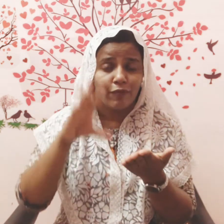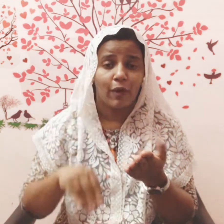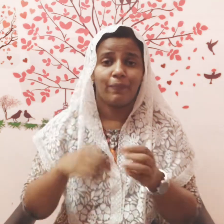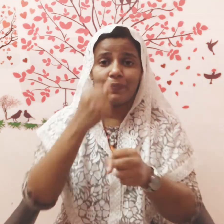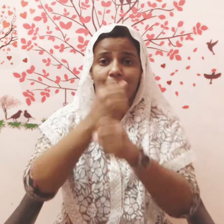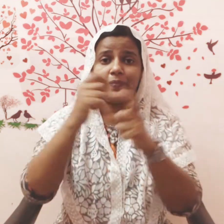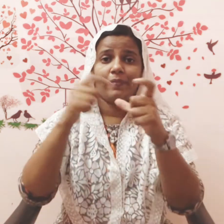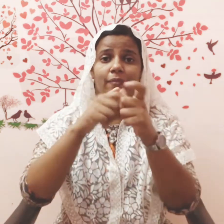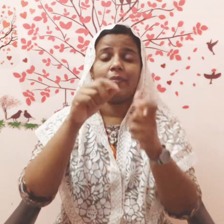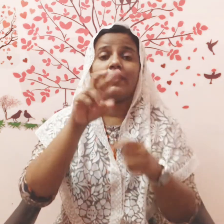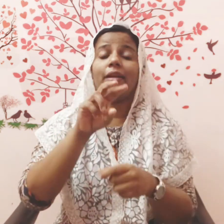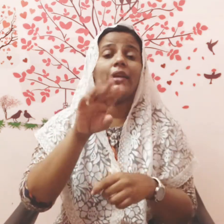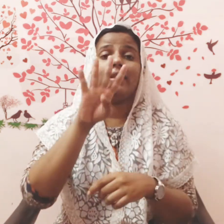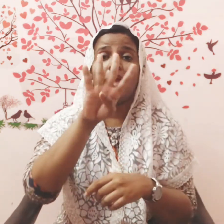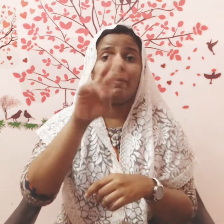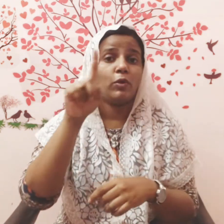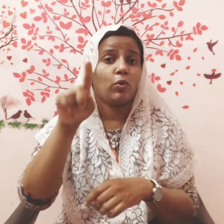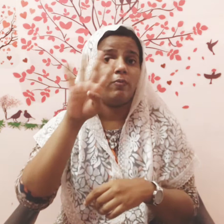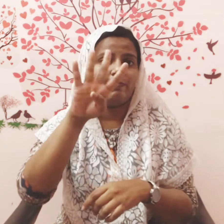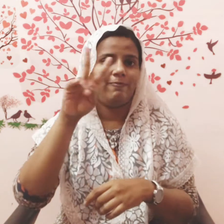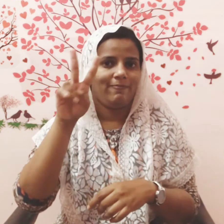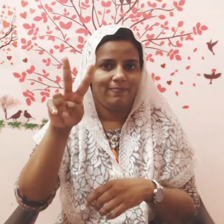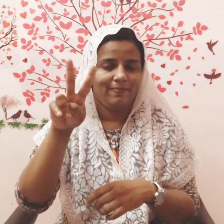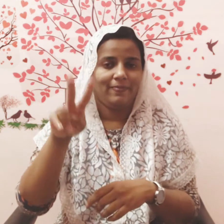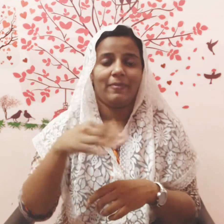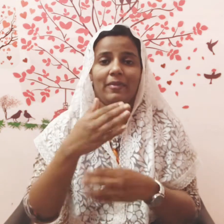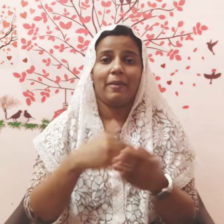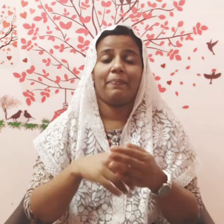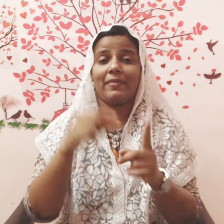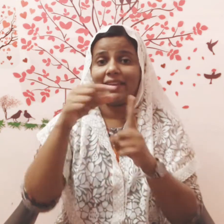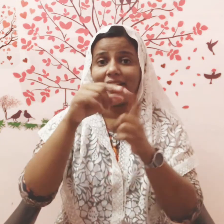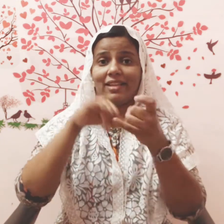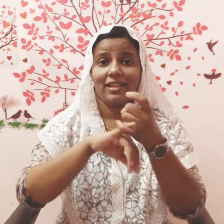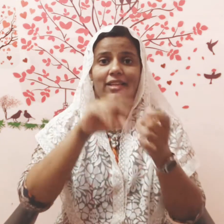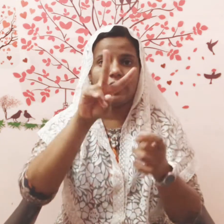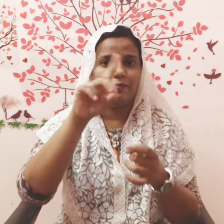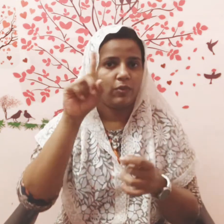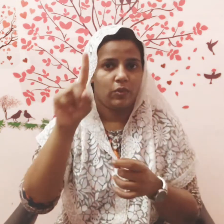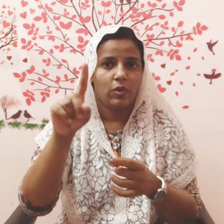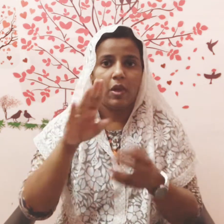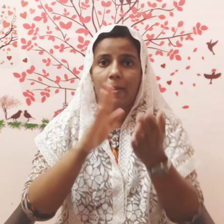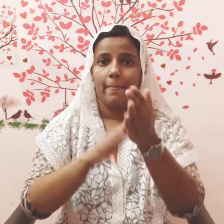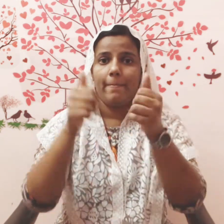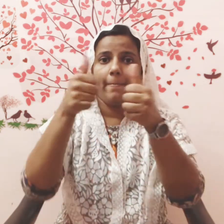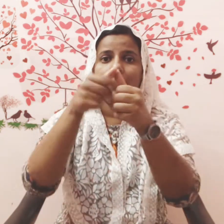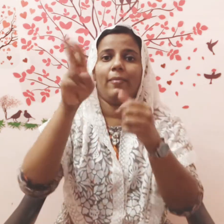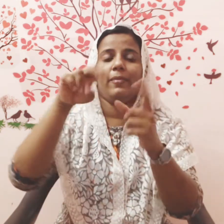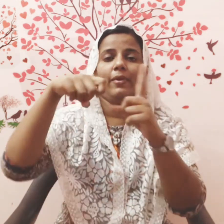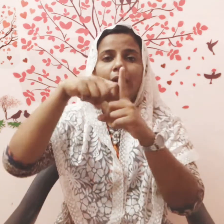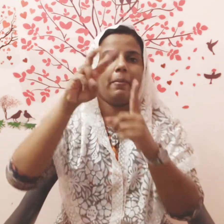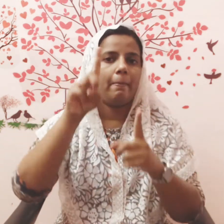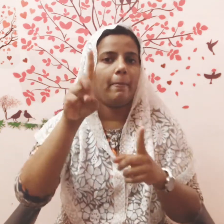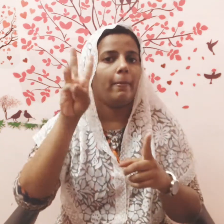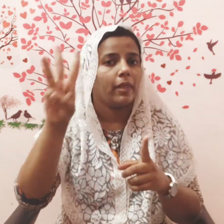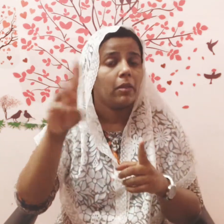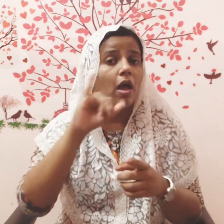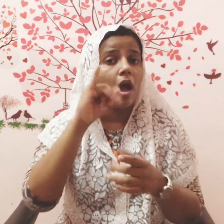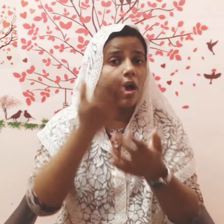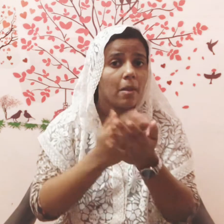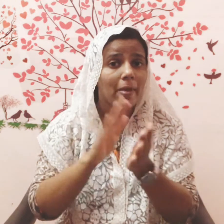ആമേൻ. ഉൽപ്പത്തി പുസ്തകം 41 42 അധ്യായങ്ങളും സങ്കീർത്തനങ്ങൾ 21 മർക്കോസിൻ്റെ സുവിശേഷം 13